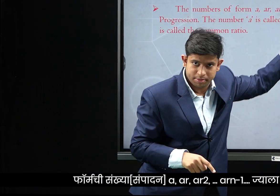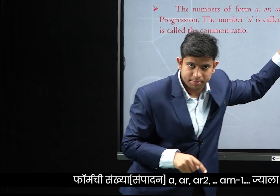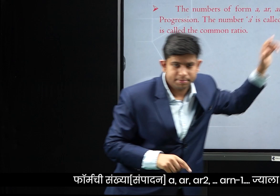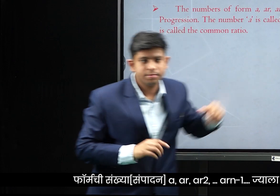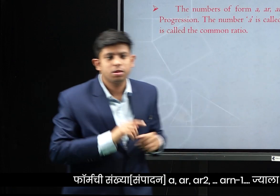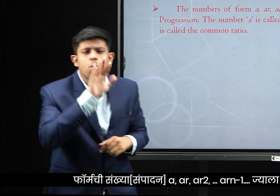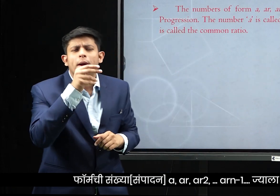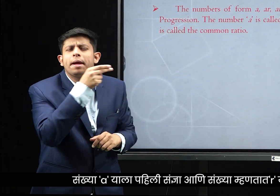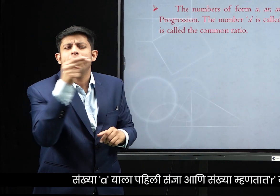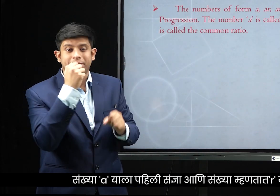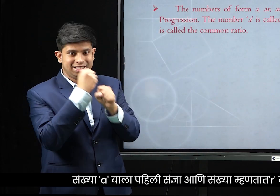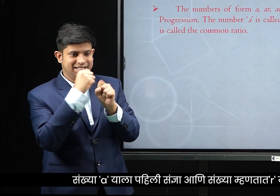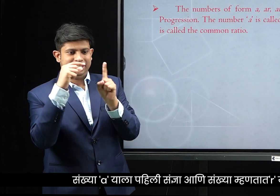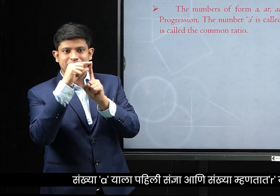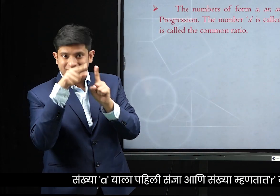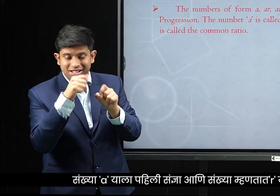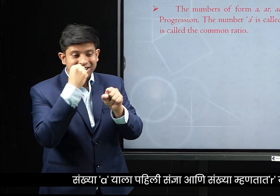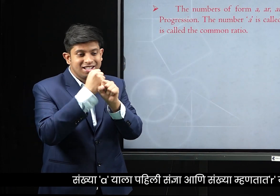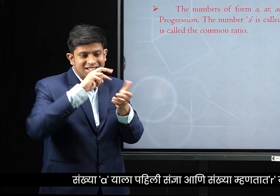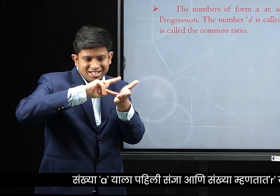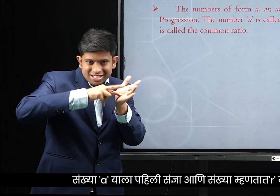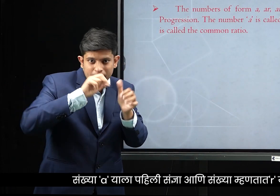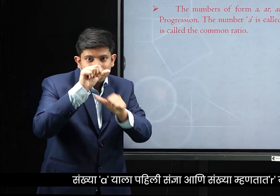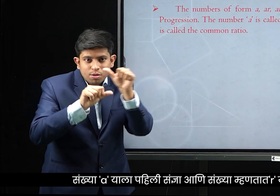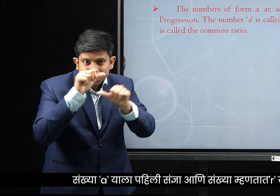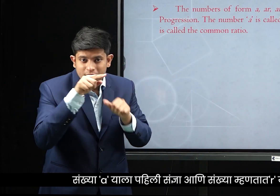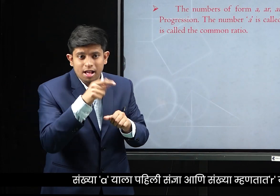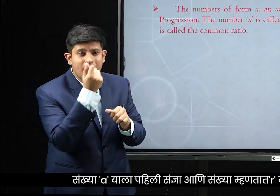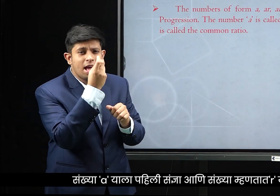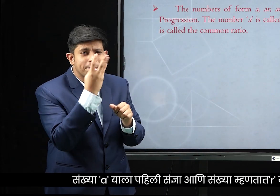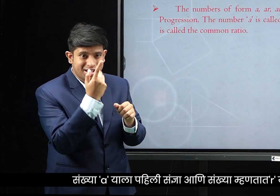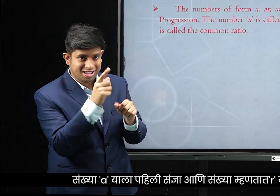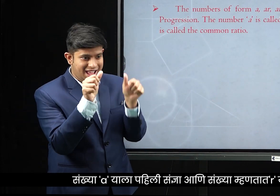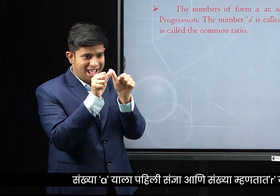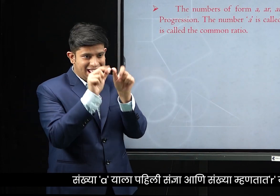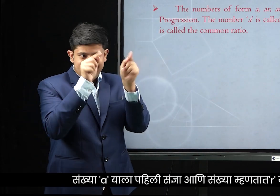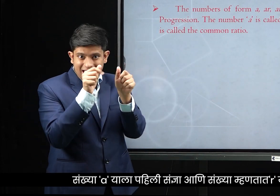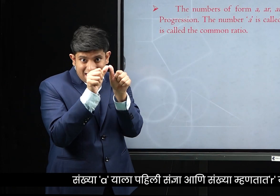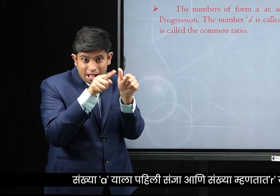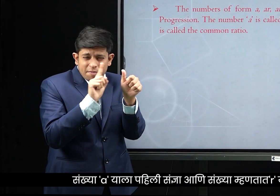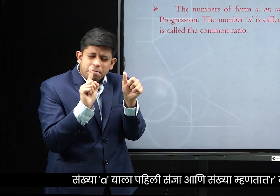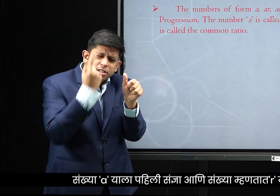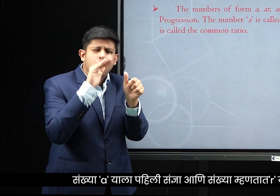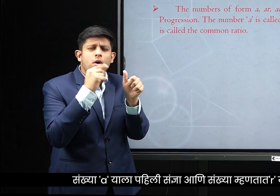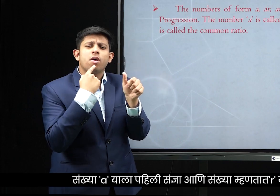प्रगती म्हणतात. संख्या A ला पहिले संज्ञा आणि संख्या म्हणतात R याला कॉमन